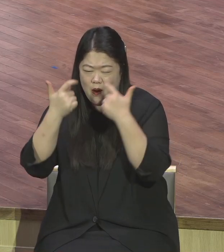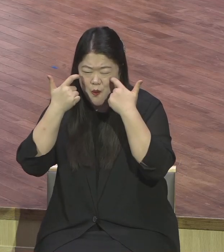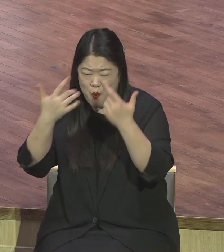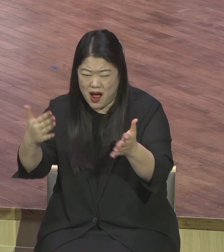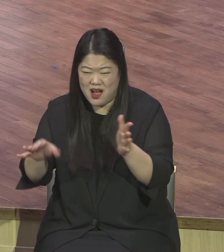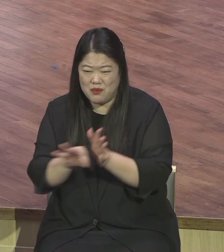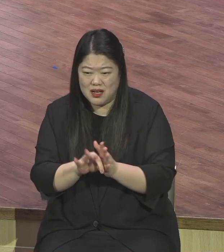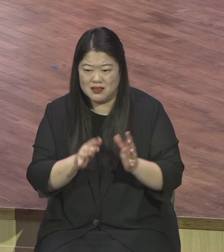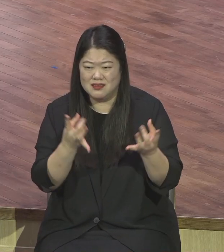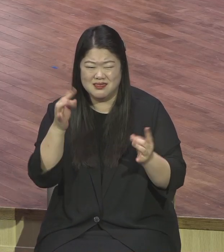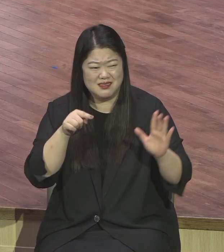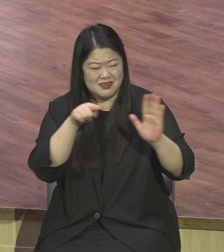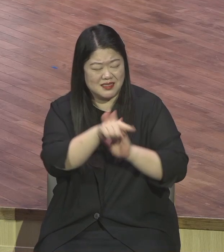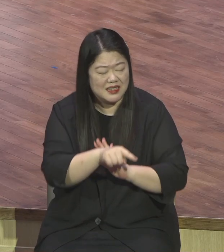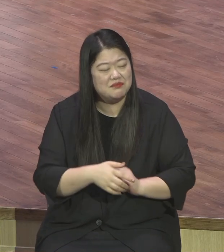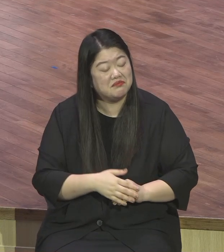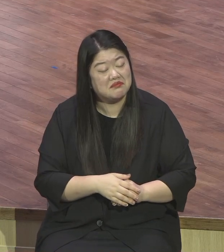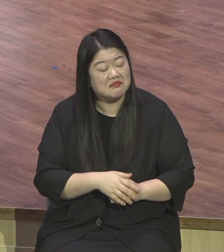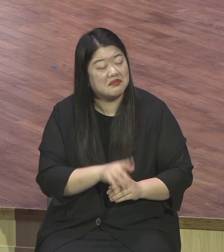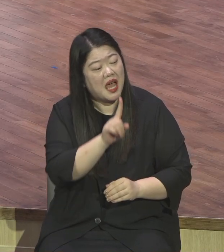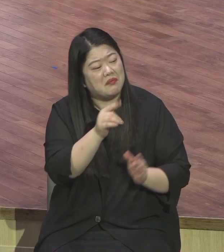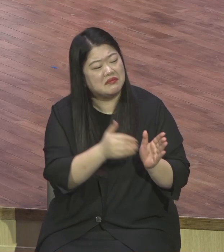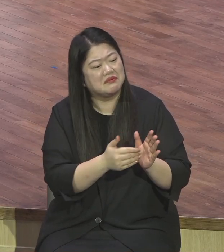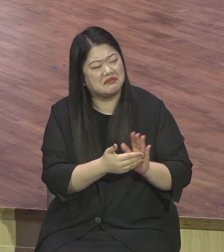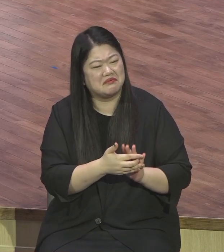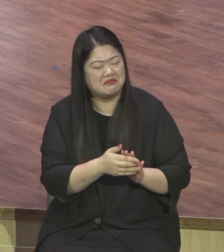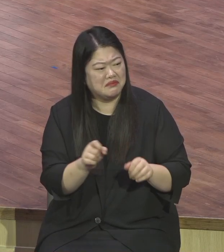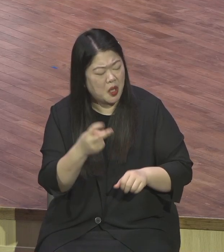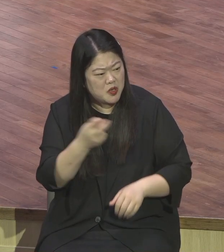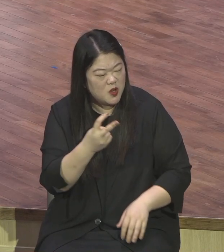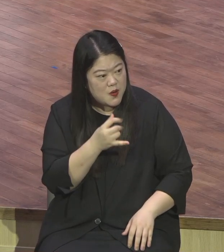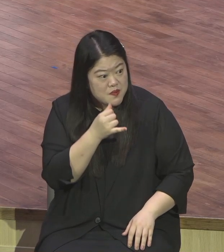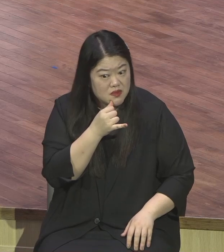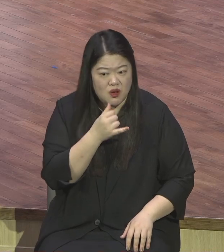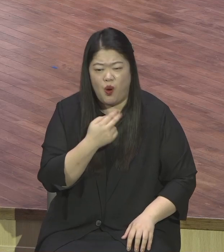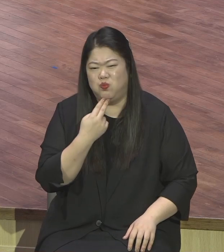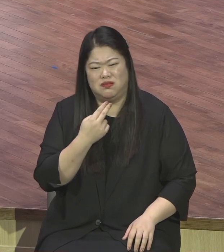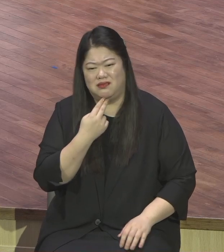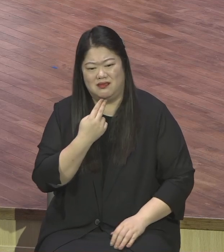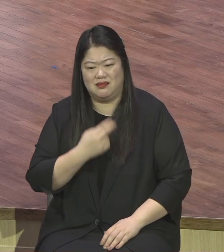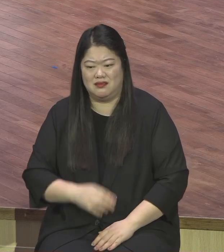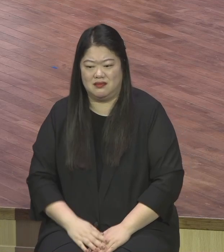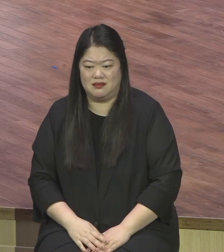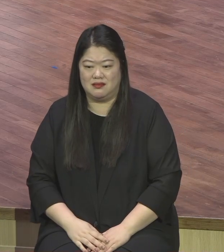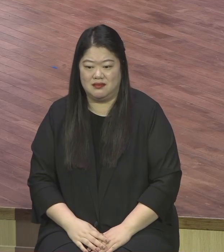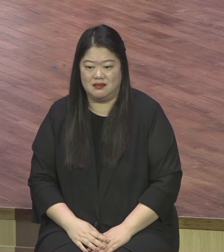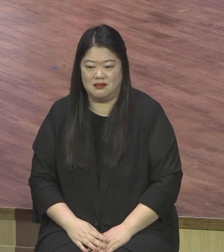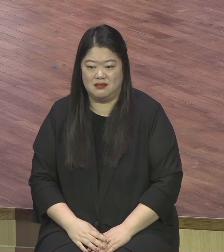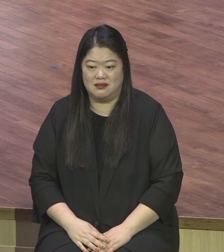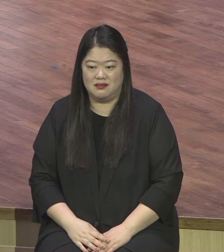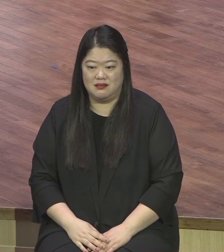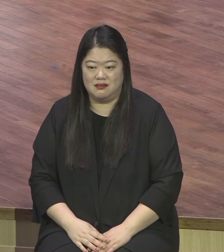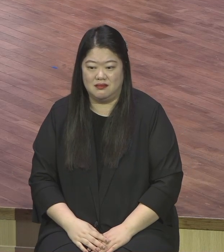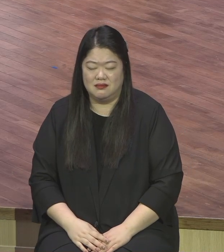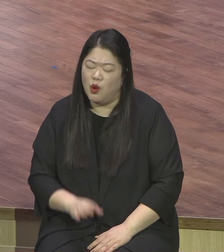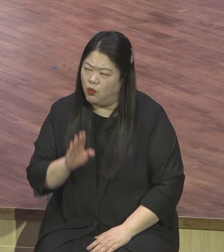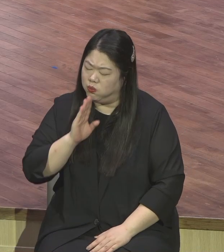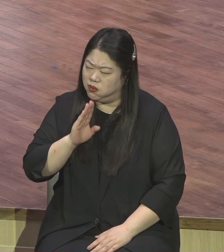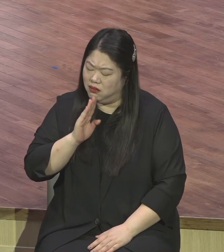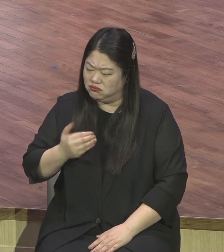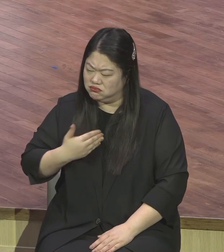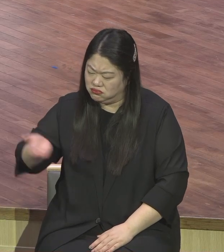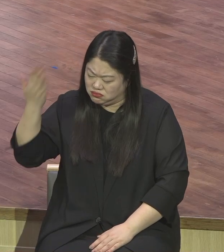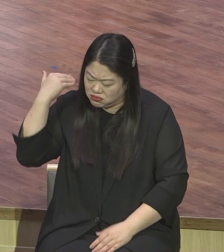아멘. 그러니까 여러분이 택정 받았다는 증거예요. 그게, 아 내가 전에는 그렇게 세상적으로 잘 나갔는데,